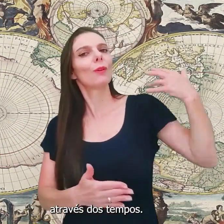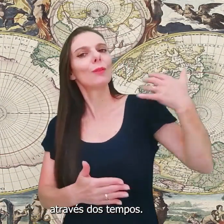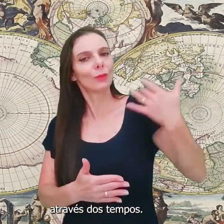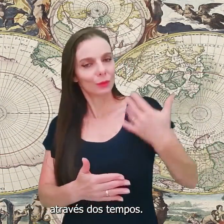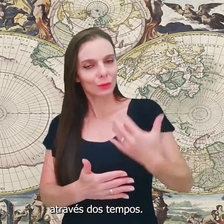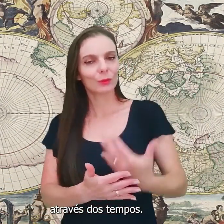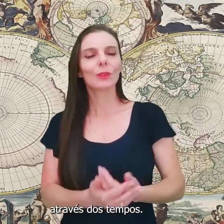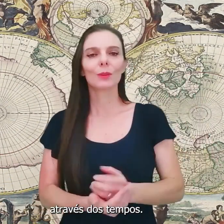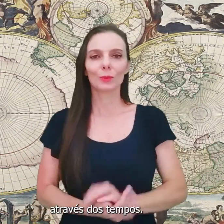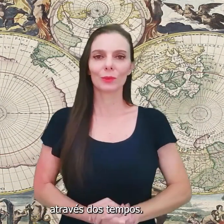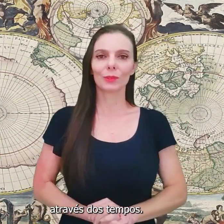tempos.